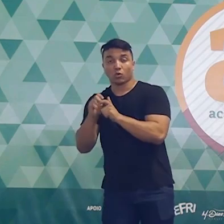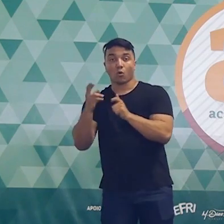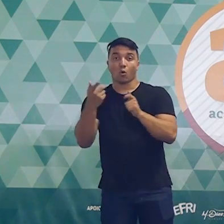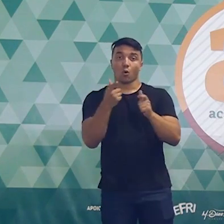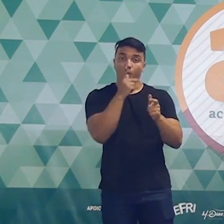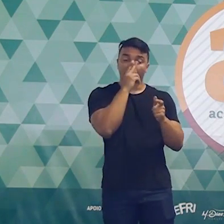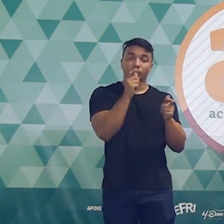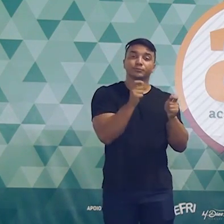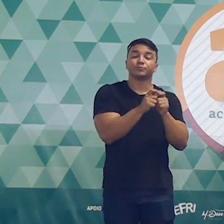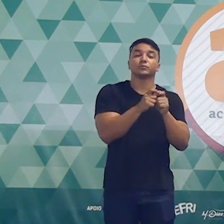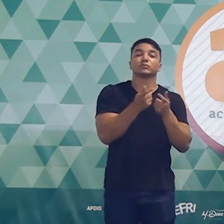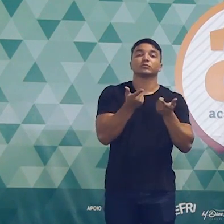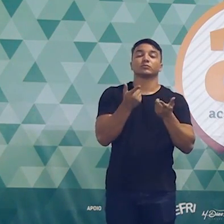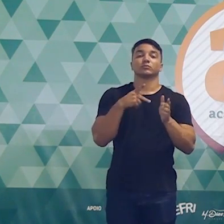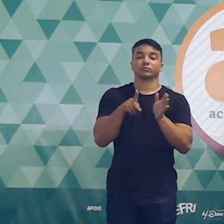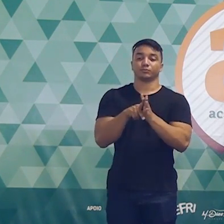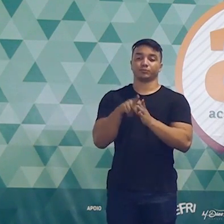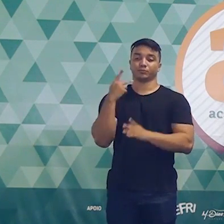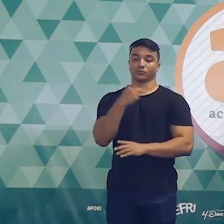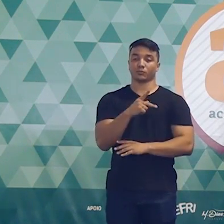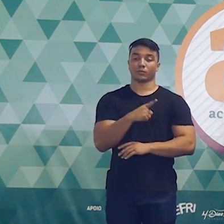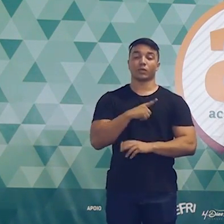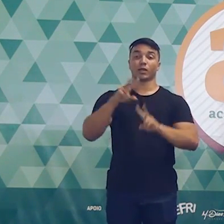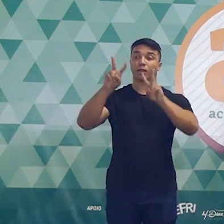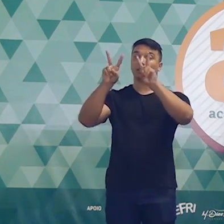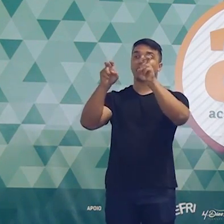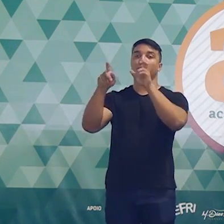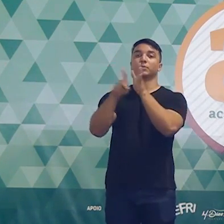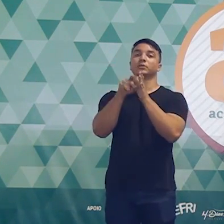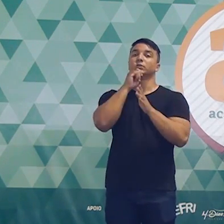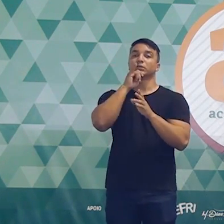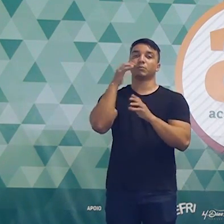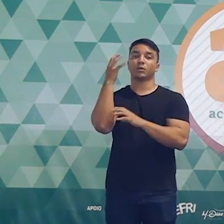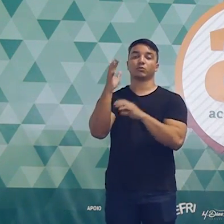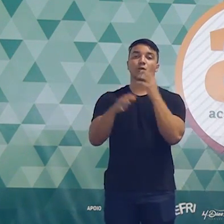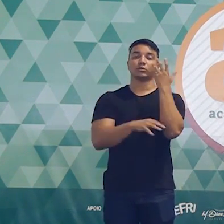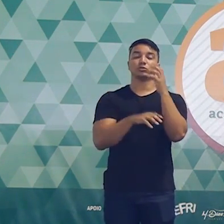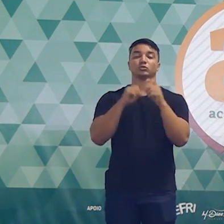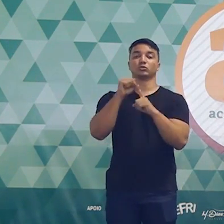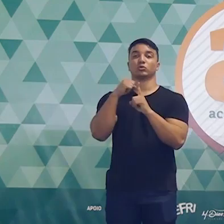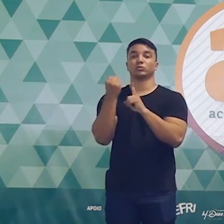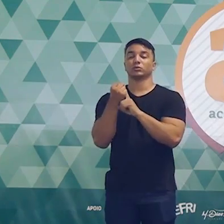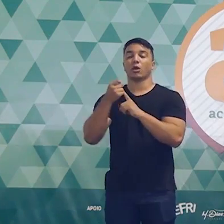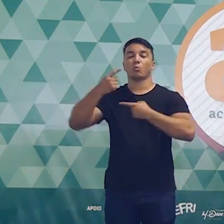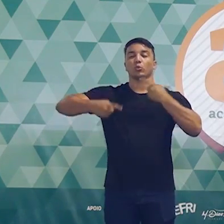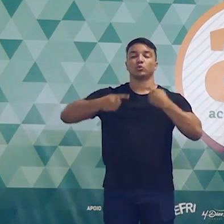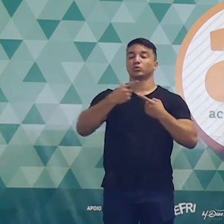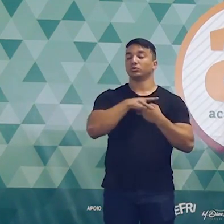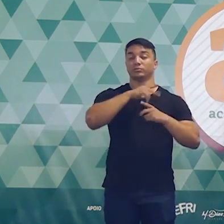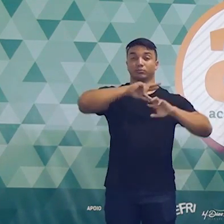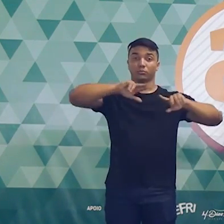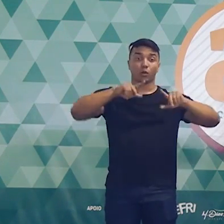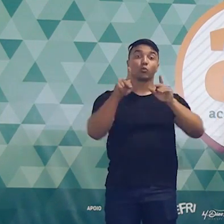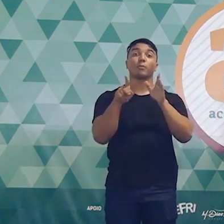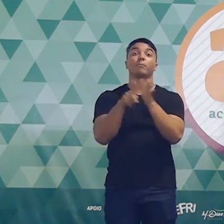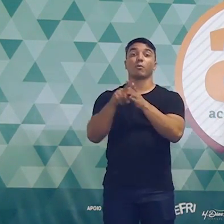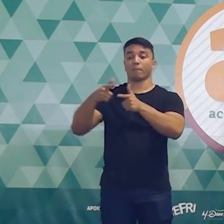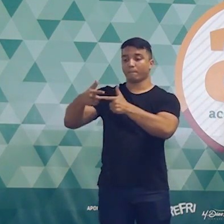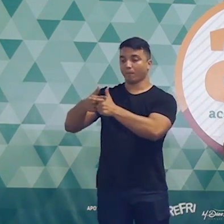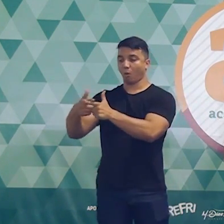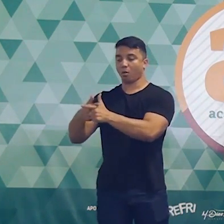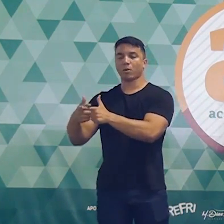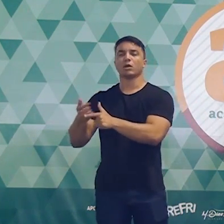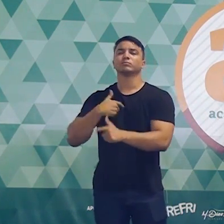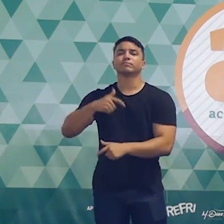minimizar conflitos. Então o tema tem natureza social, política, econômica, ambiental, é uma problemática. E a gente